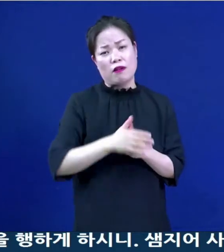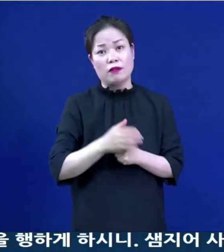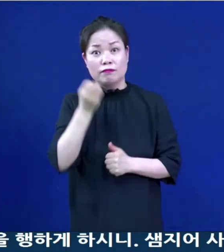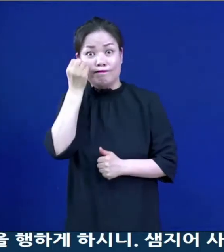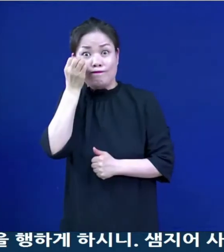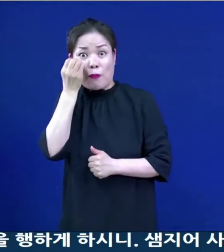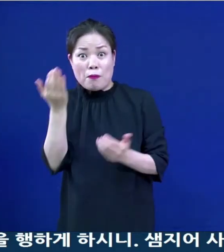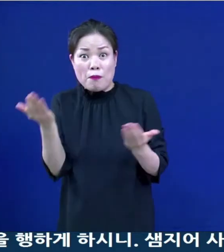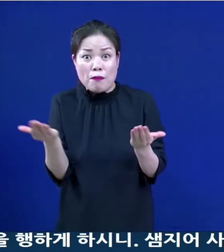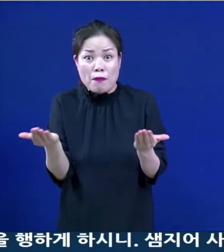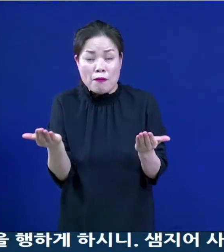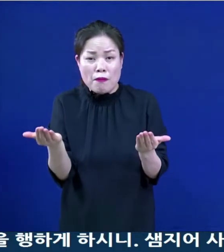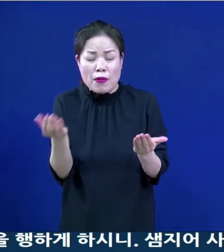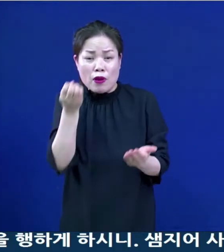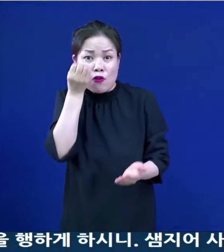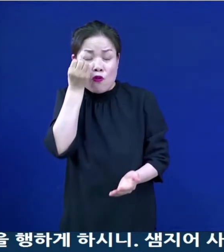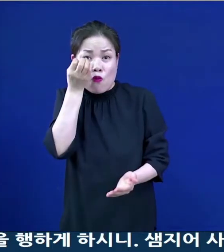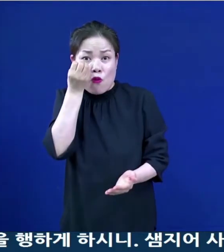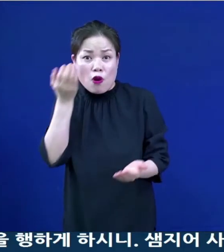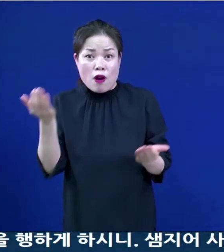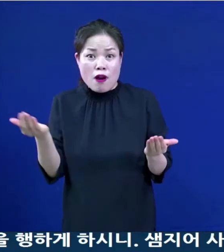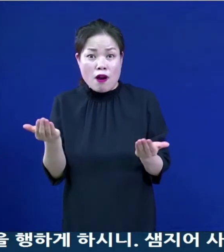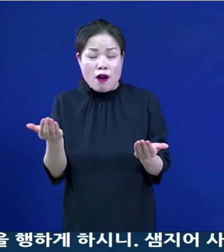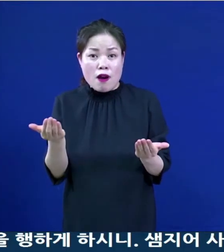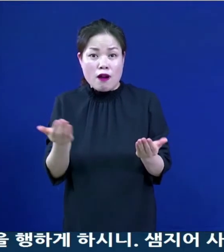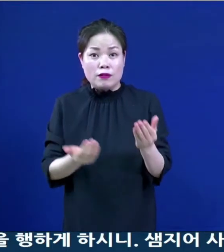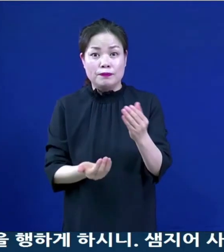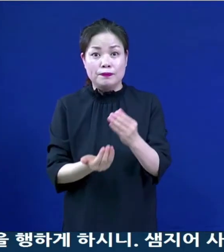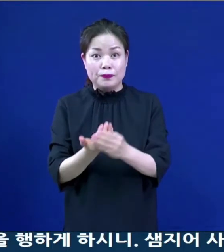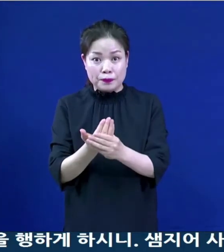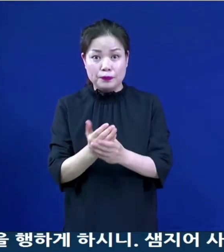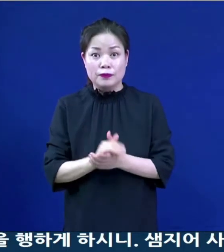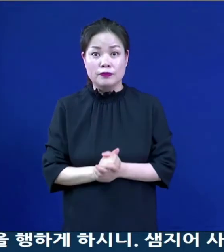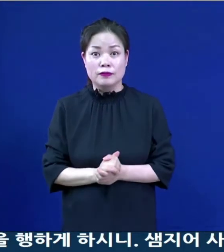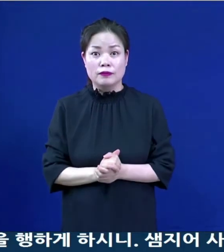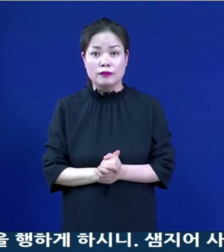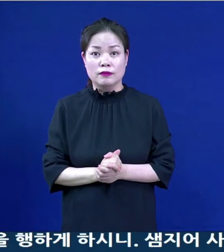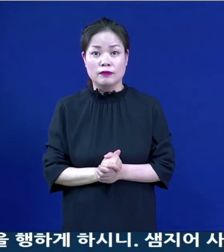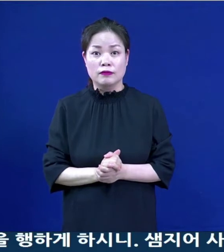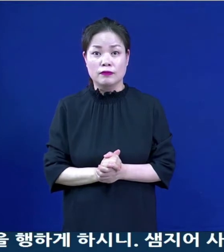희한한 일이죠. 희한한 일을 일으킨 겁니다.